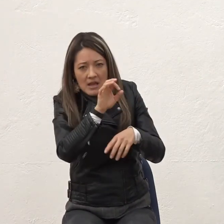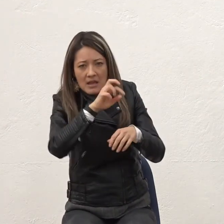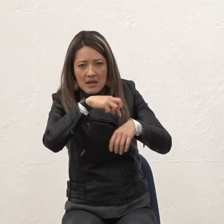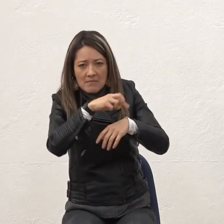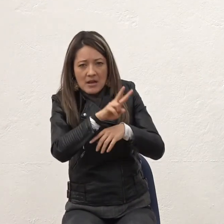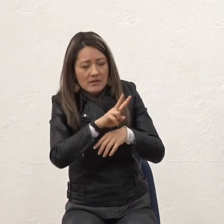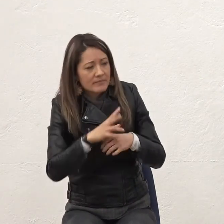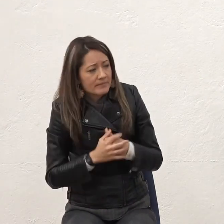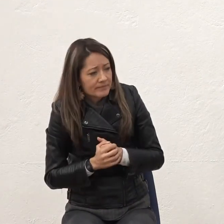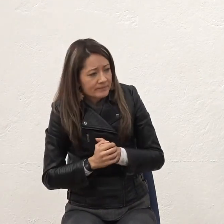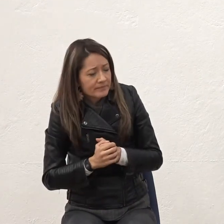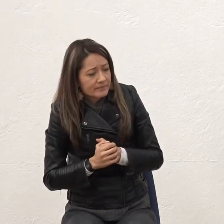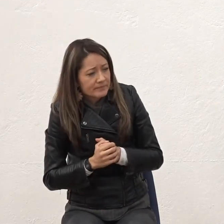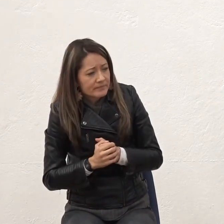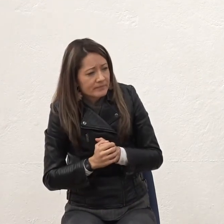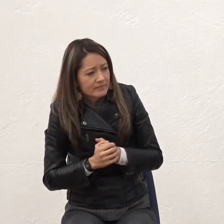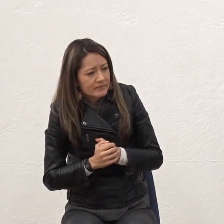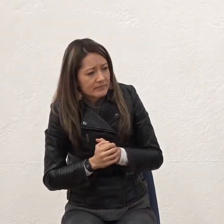Viva.